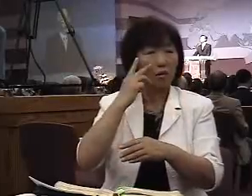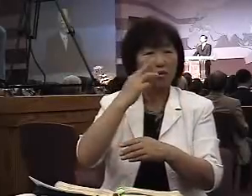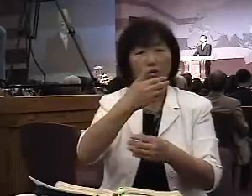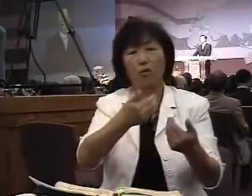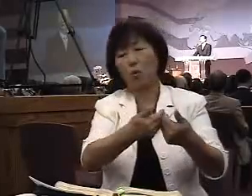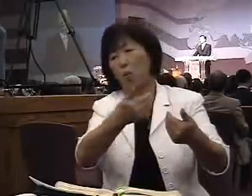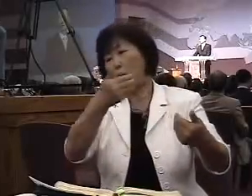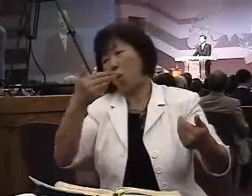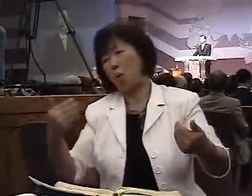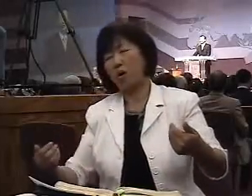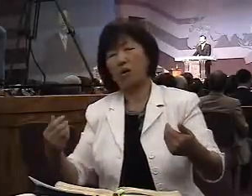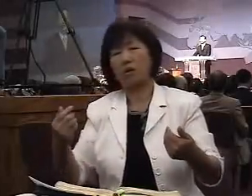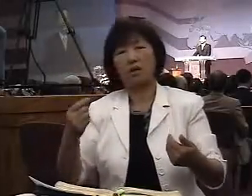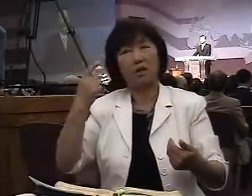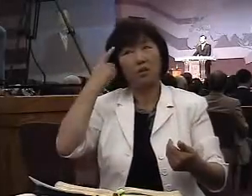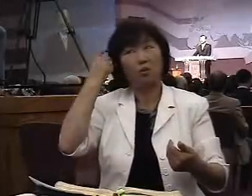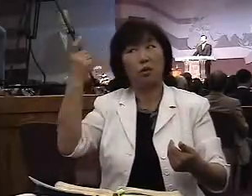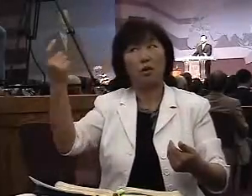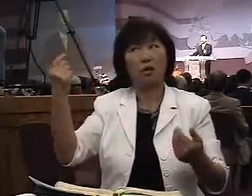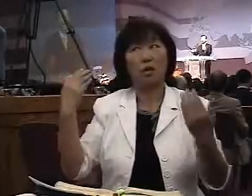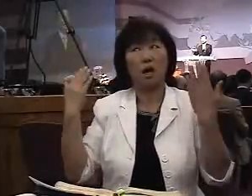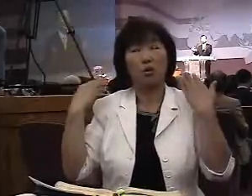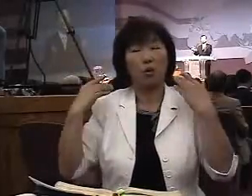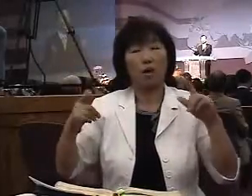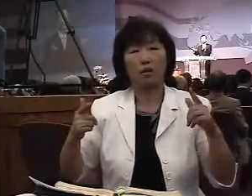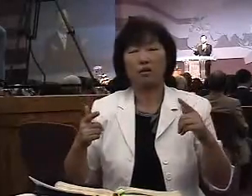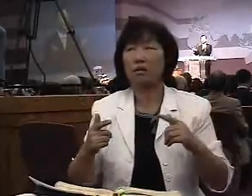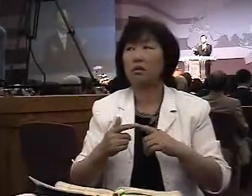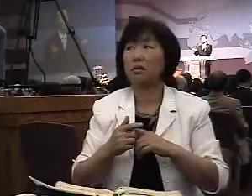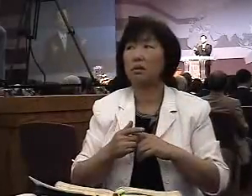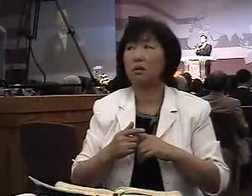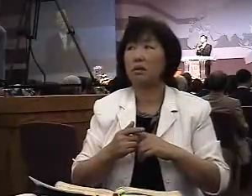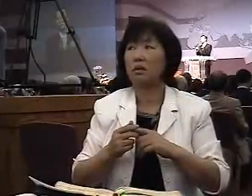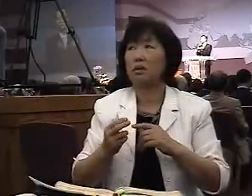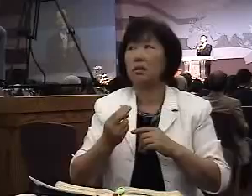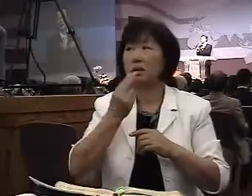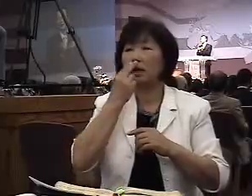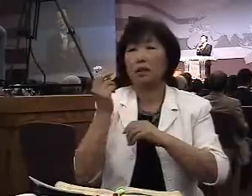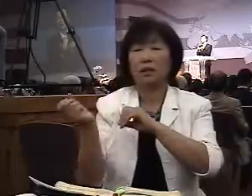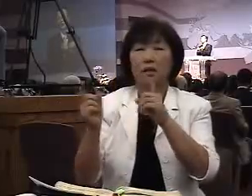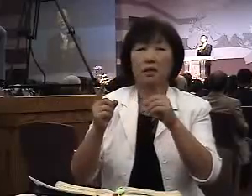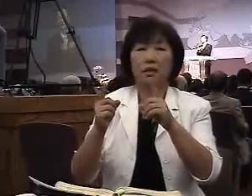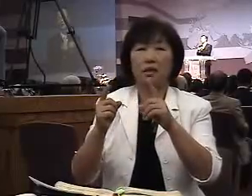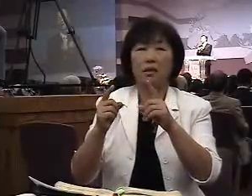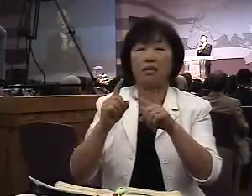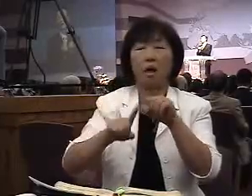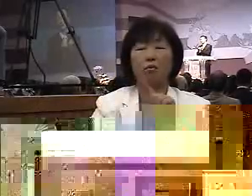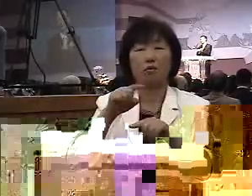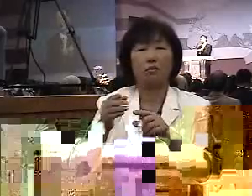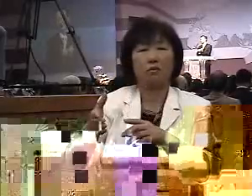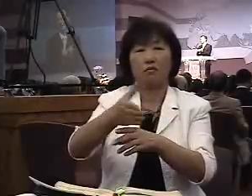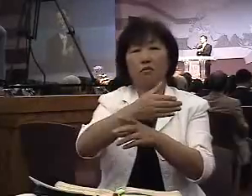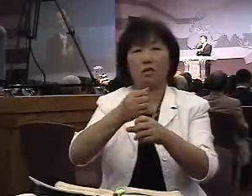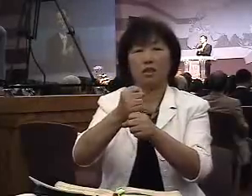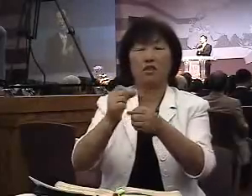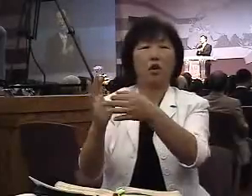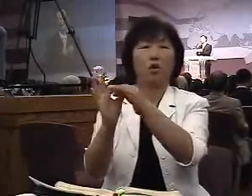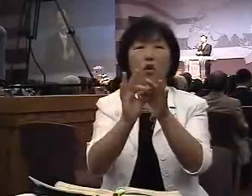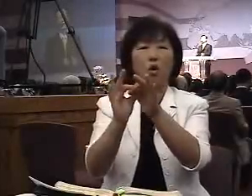지나간 추억의 학교가 아니고 저와 이 살아있는 끈으로 묶어지는, 연결이 되는 학교가